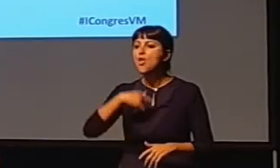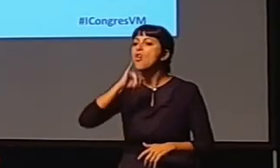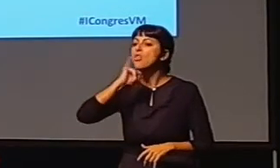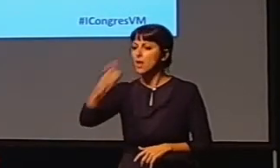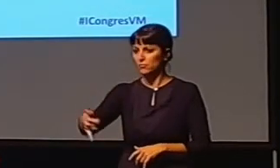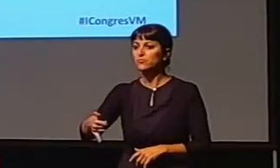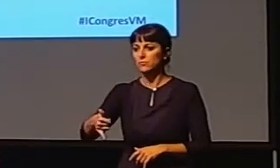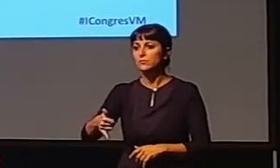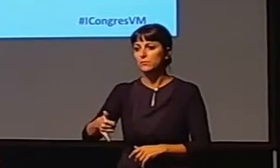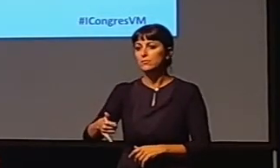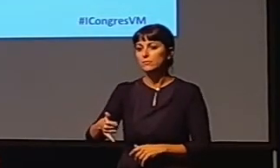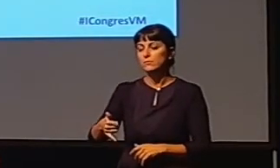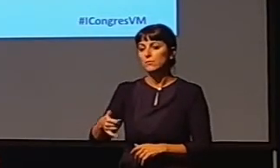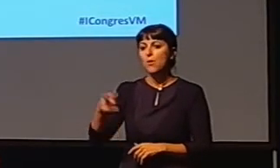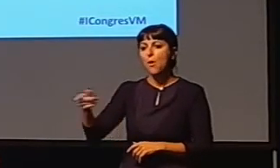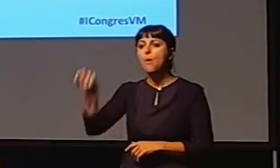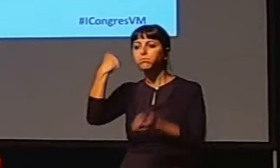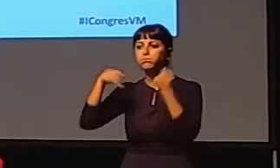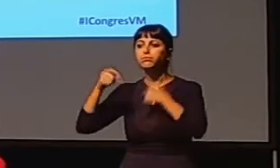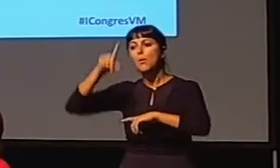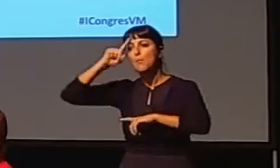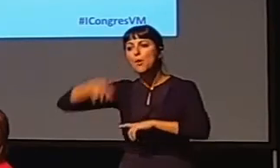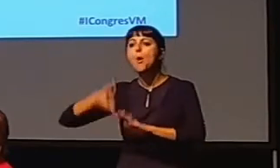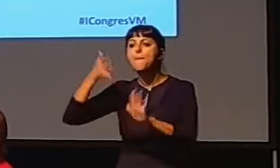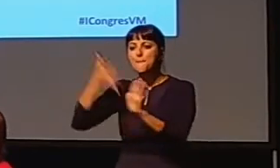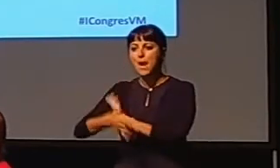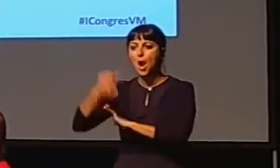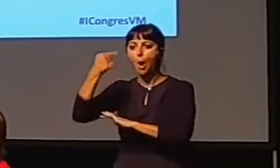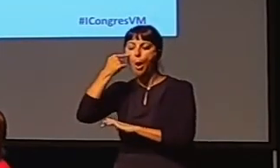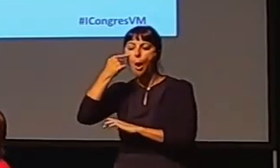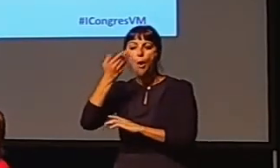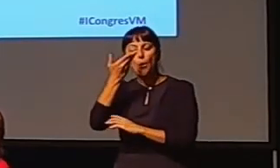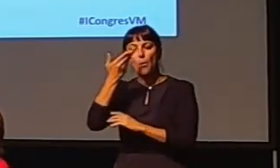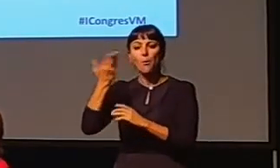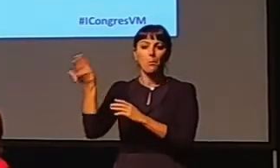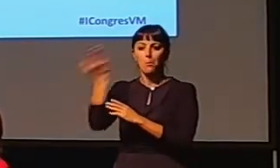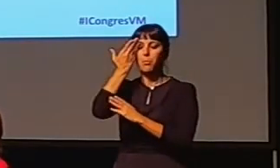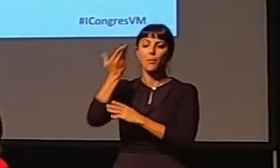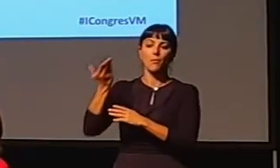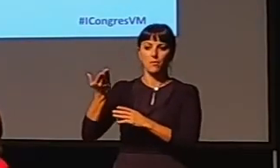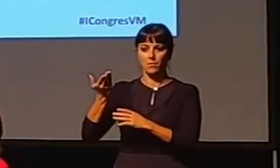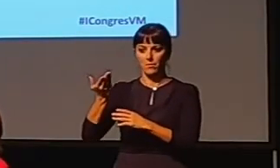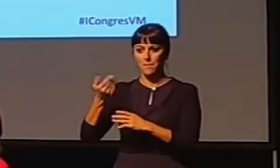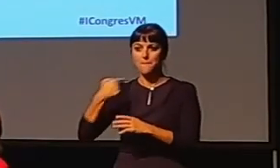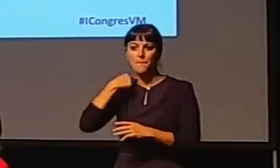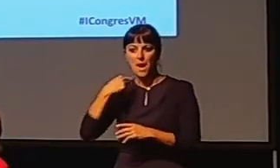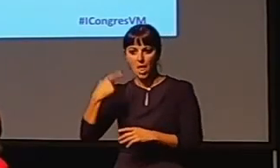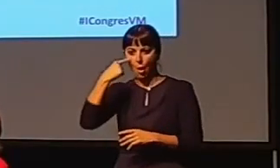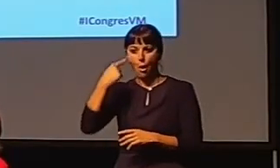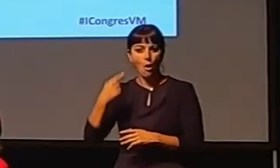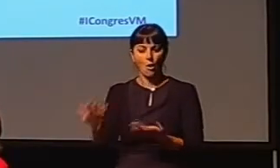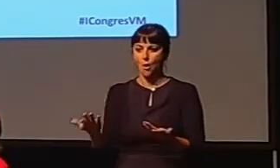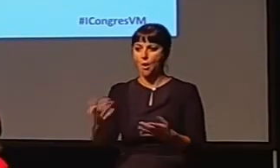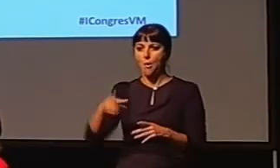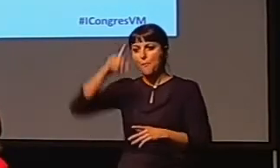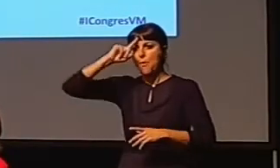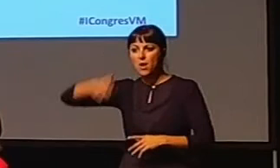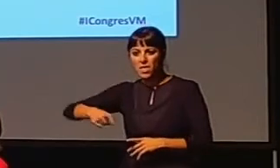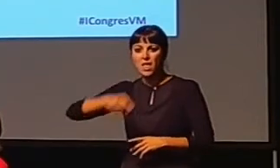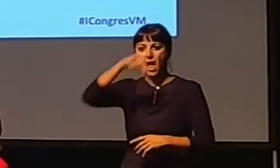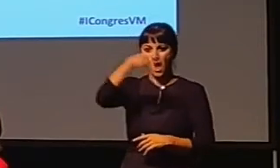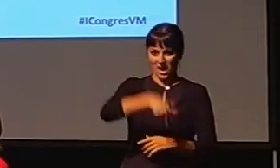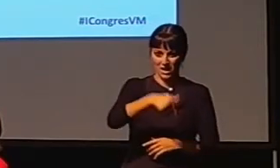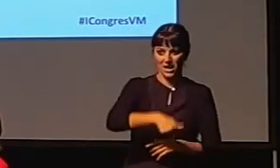perquè el que no pot ser és que seguim perdent ulls, seguim perdent la dignitat com a poble, mentre que la nostra policia i la Policia